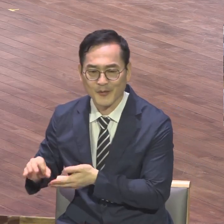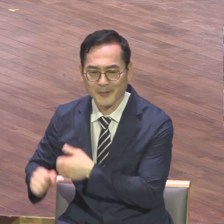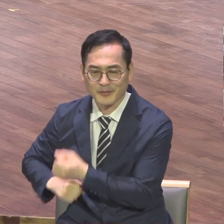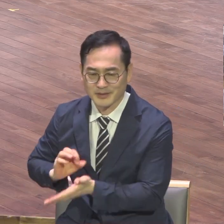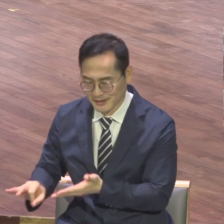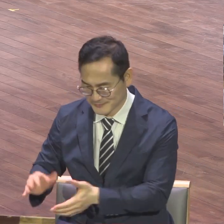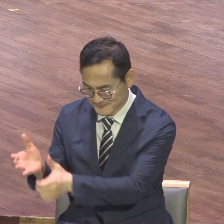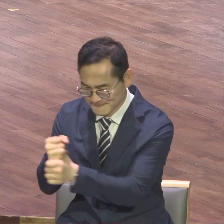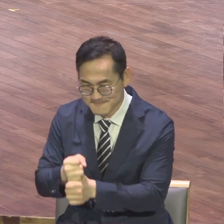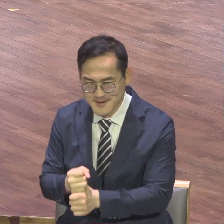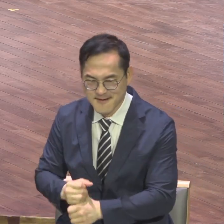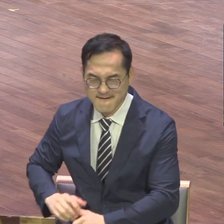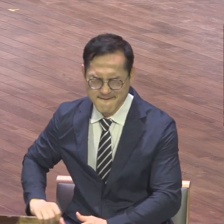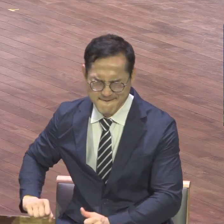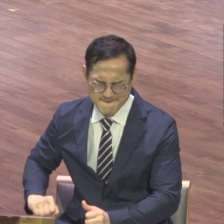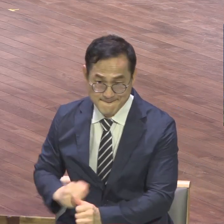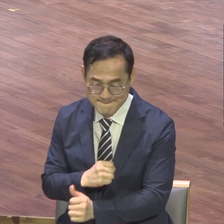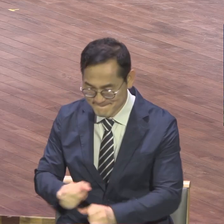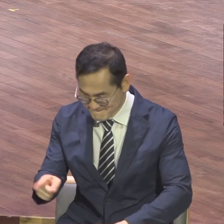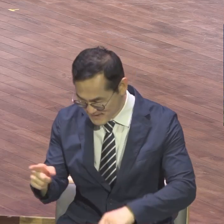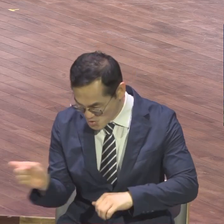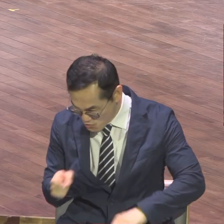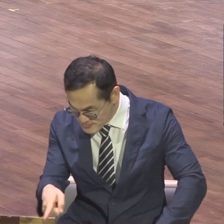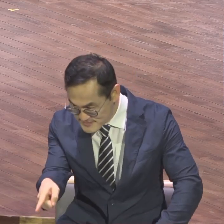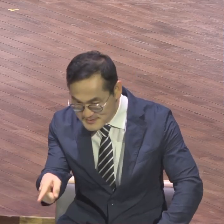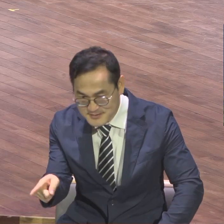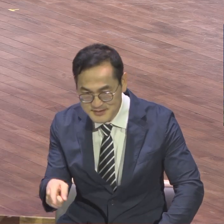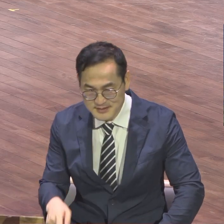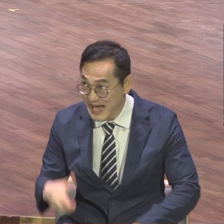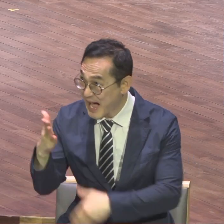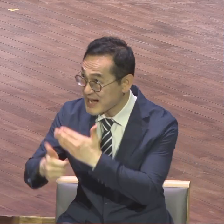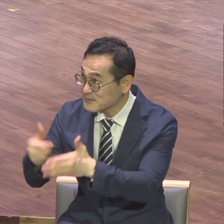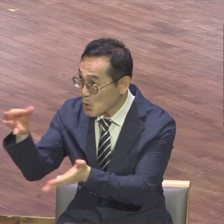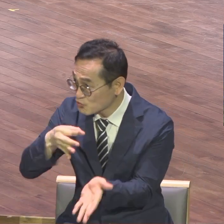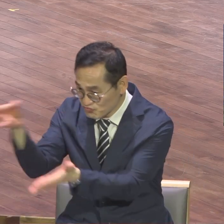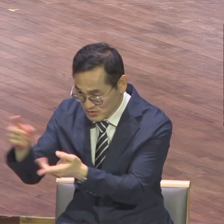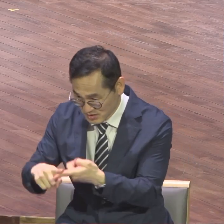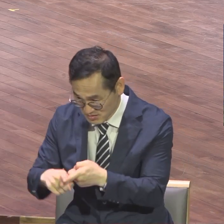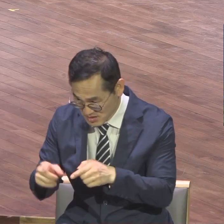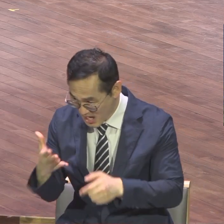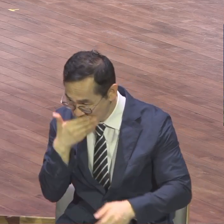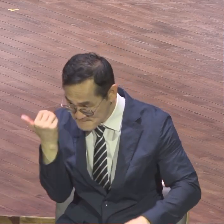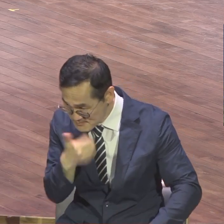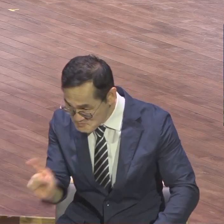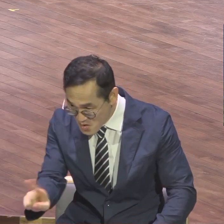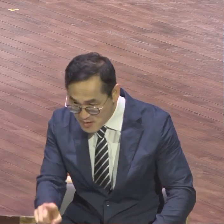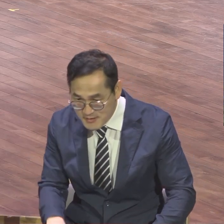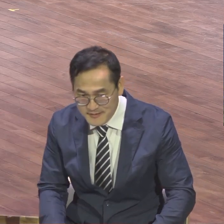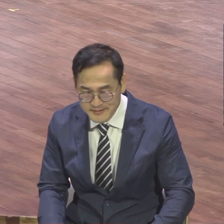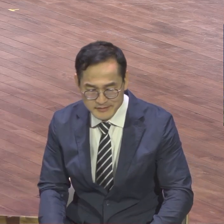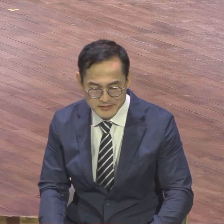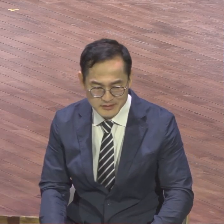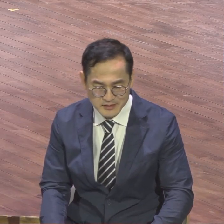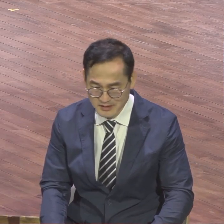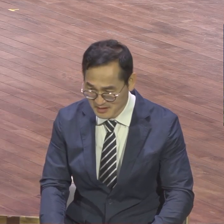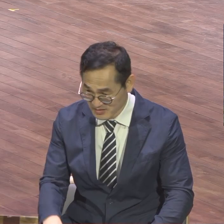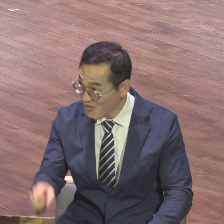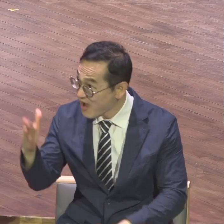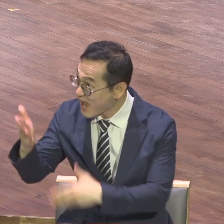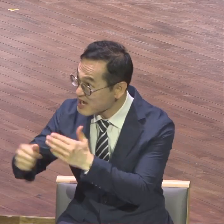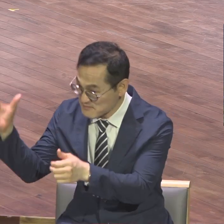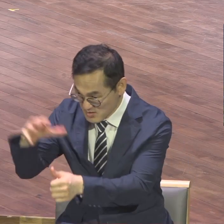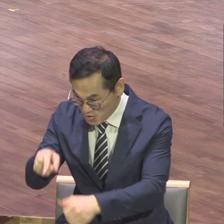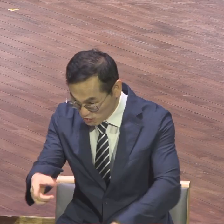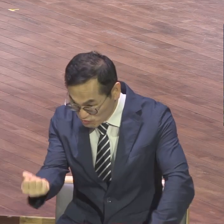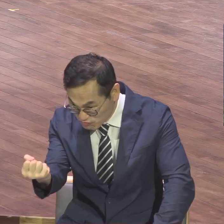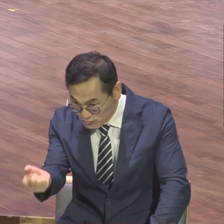안착으로 쫙 안착으로. 야 이놈아 이 도둑놈아. 어떻게 하나님 돈을 네가 떼먹어. 하나님 돈을 네 죽으려고 환장했냐. 어떻게